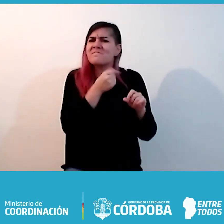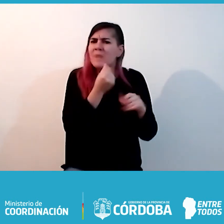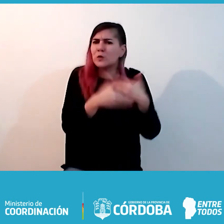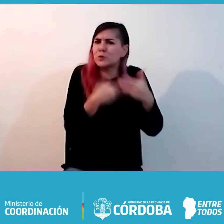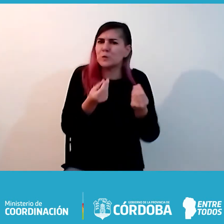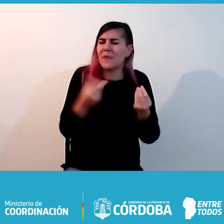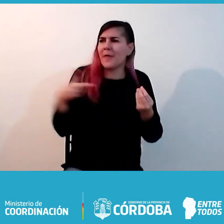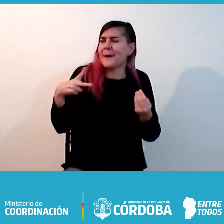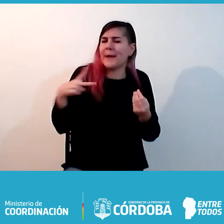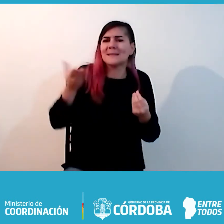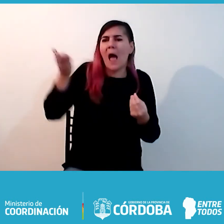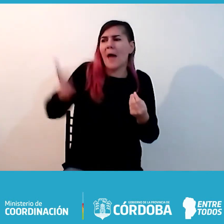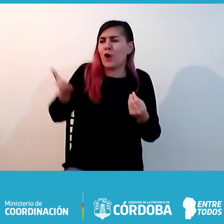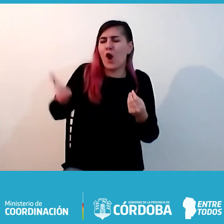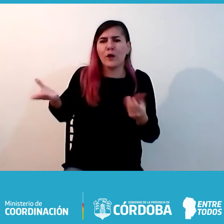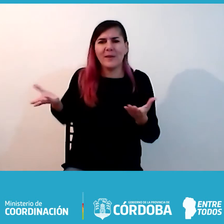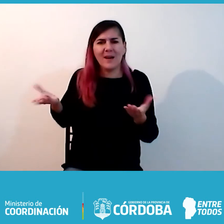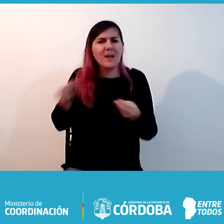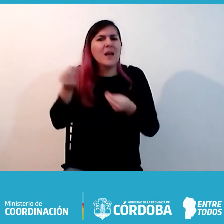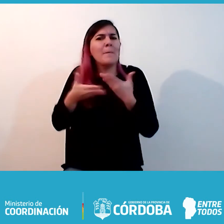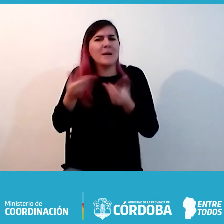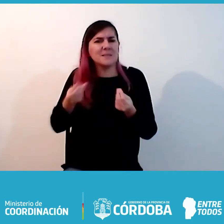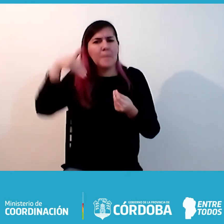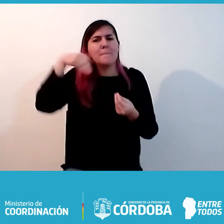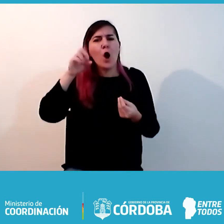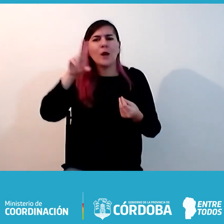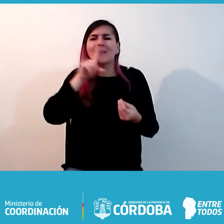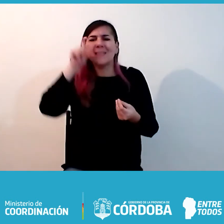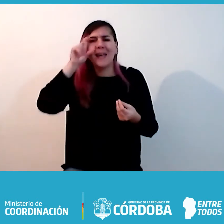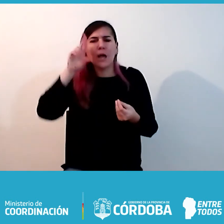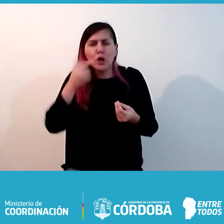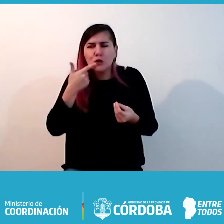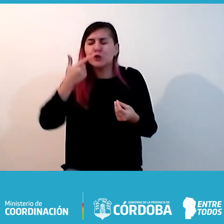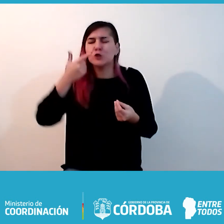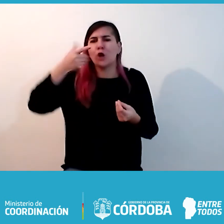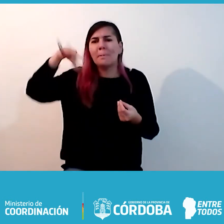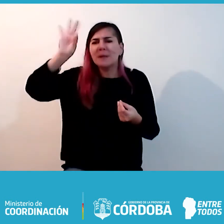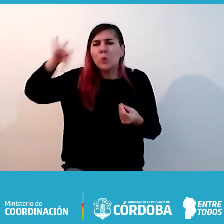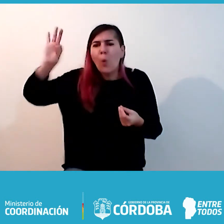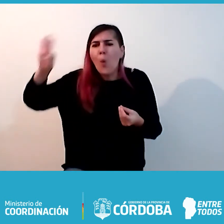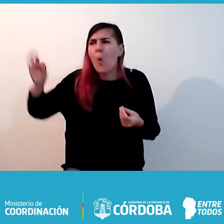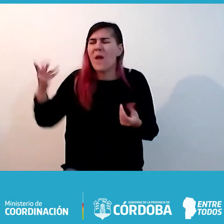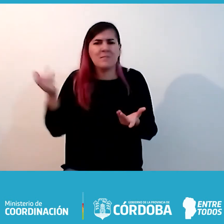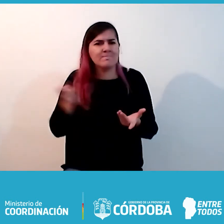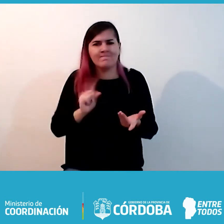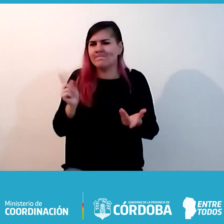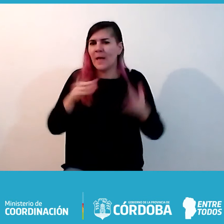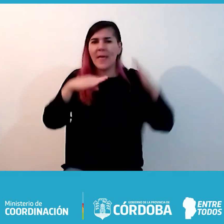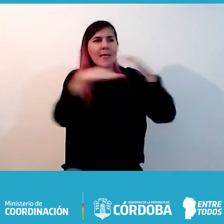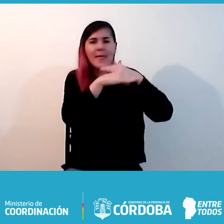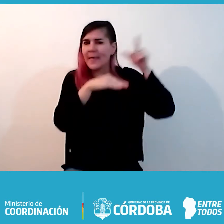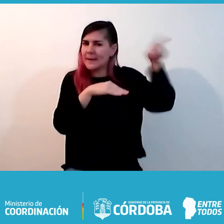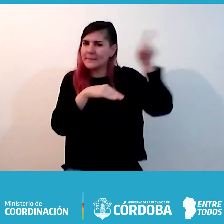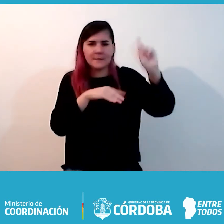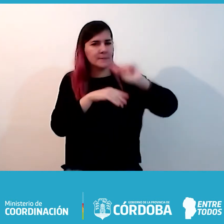riqueza arqueológica de la zona? ¿Qué pasará con los morteros, pinturas rupestres? No al IRSA, no a esta autovía, sí al tren,